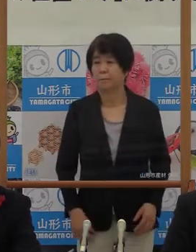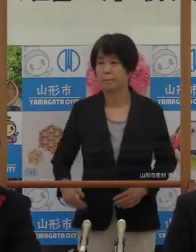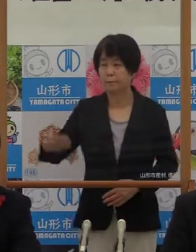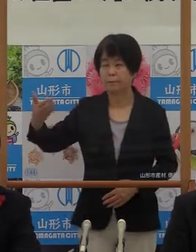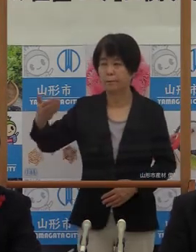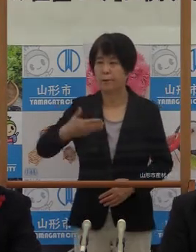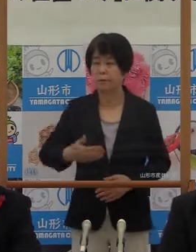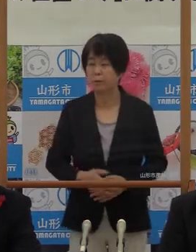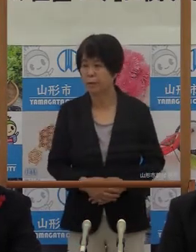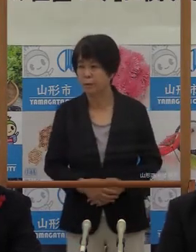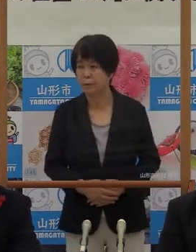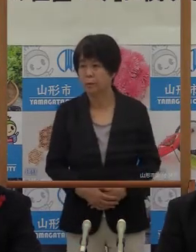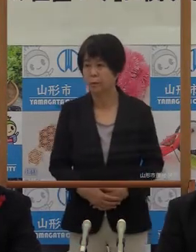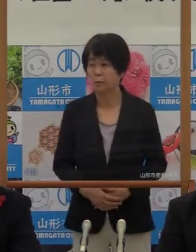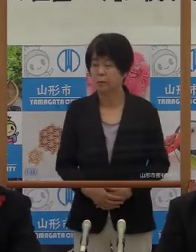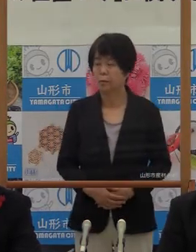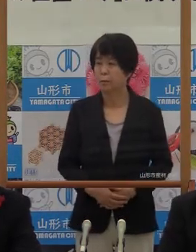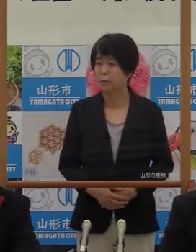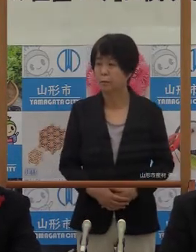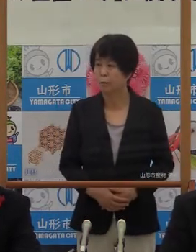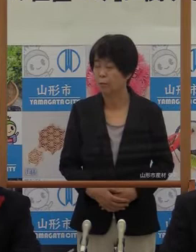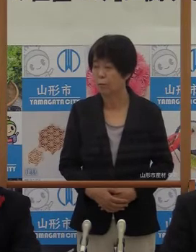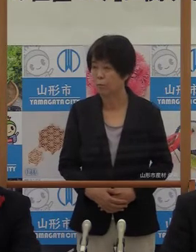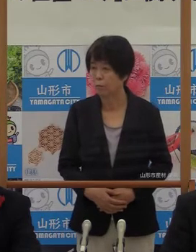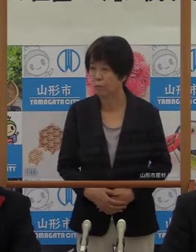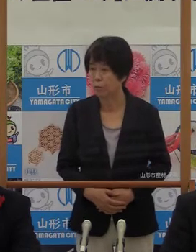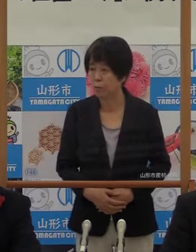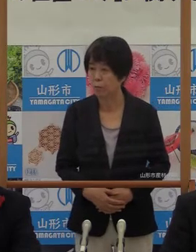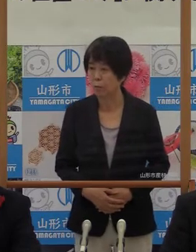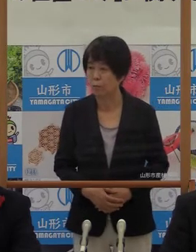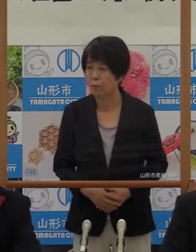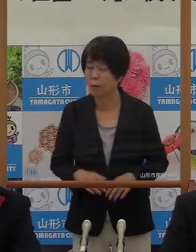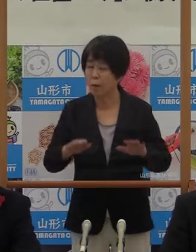河北新報の栗原です、よろしくお願いします。今回